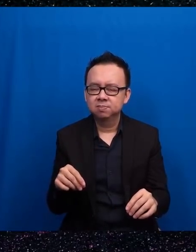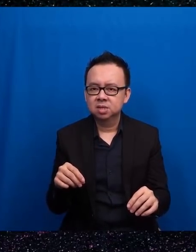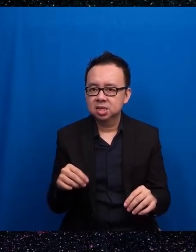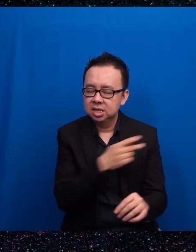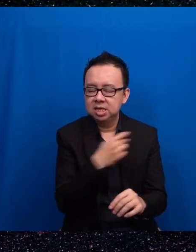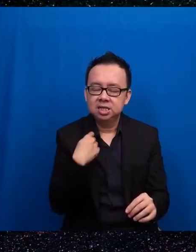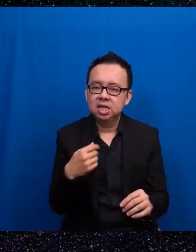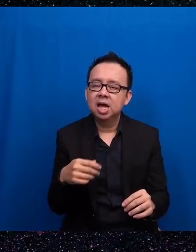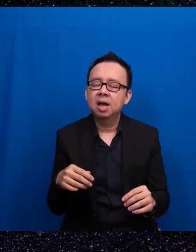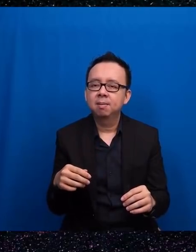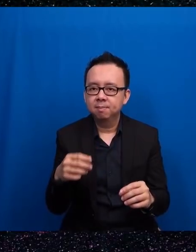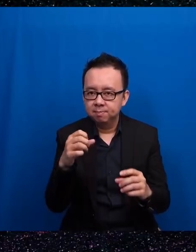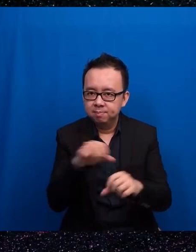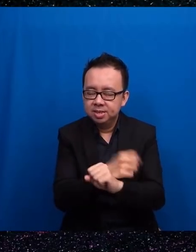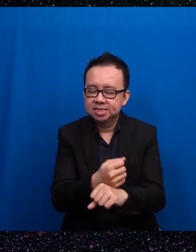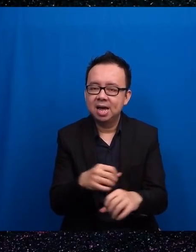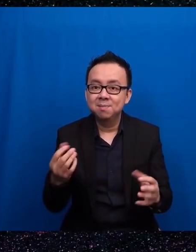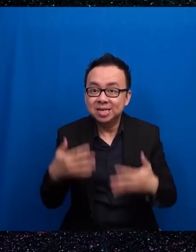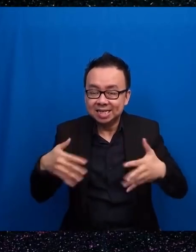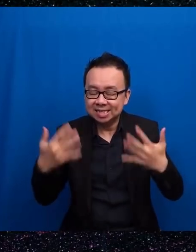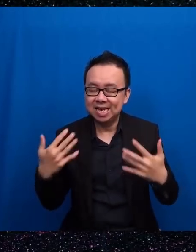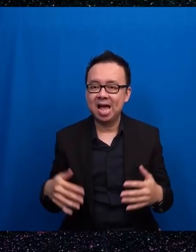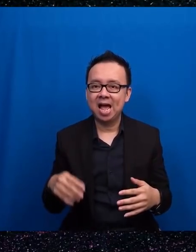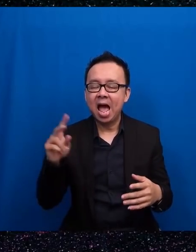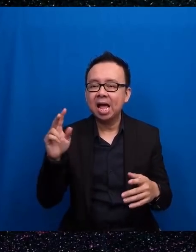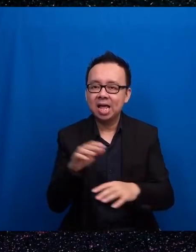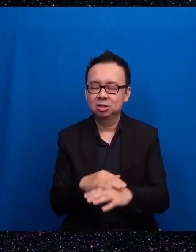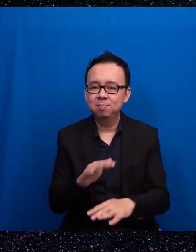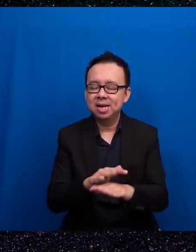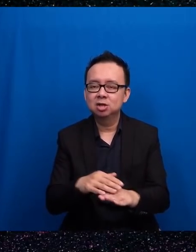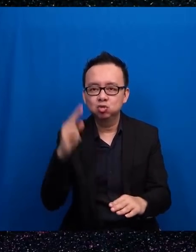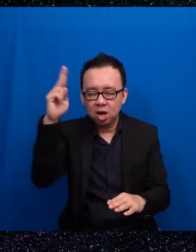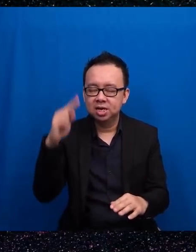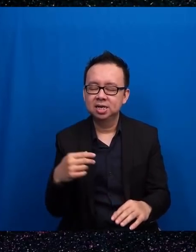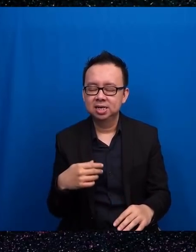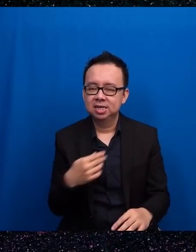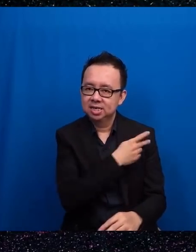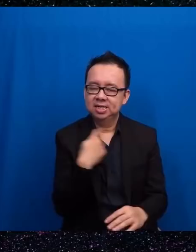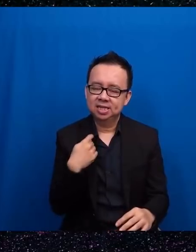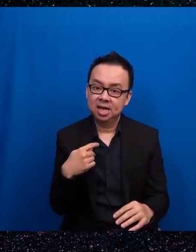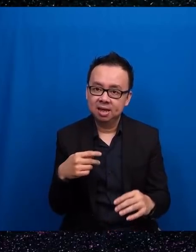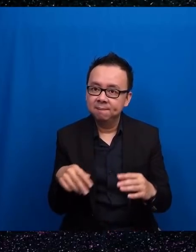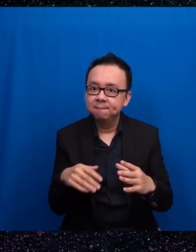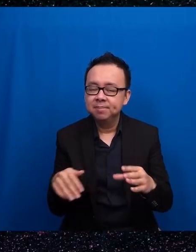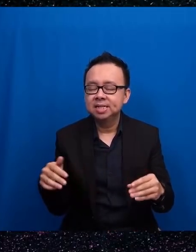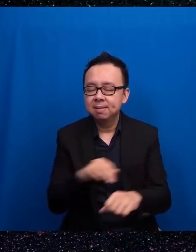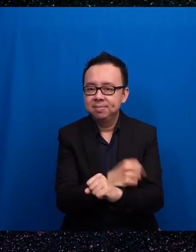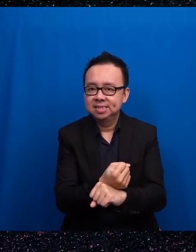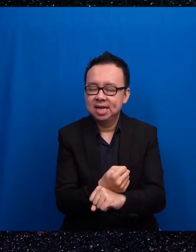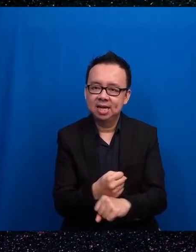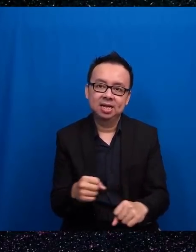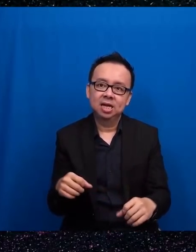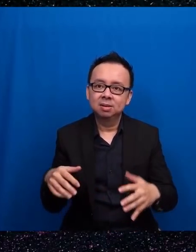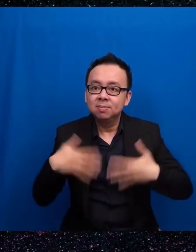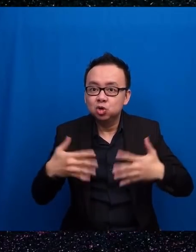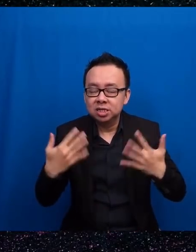Engkau akan bersenang-senang karena Tuhan. Kita akan melihat kembali sukacita di bumi. Khususnya di rumah Tuhan akan ada sukacita Roh Kudus.